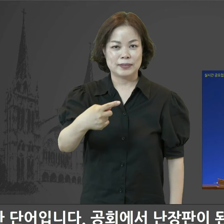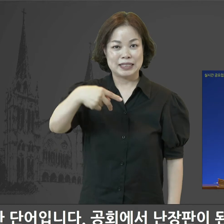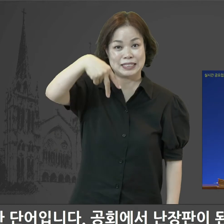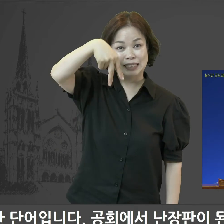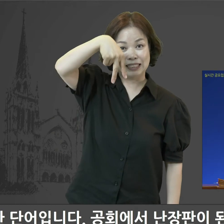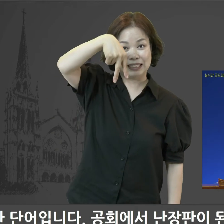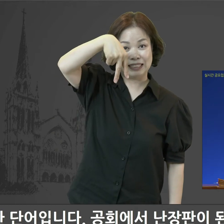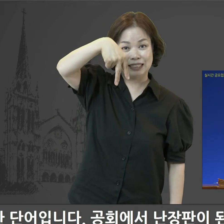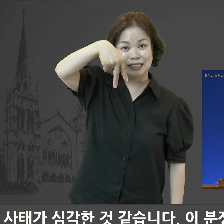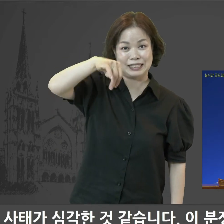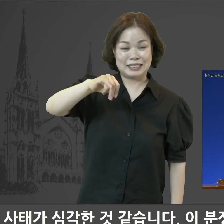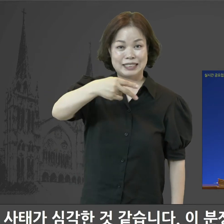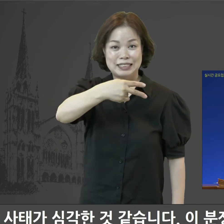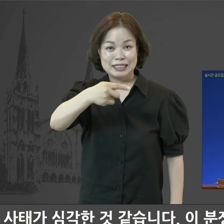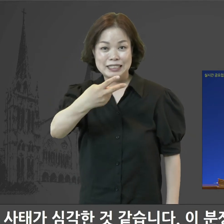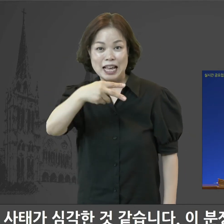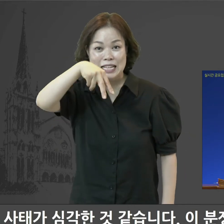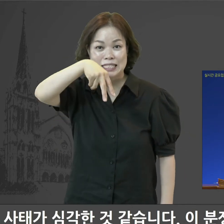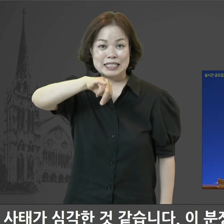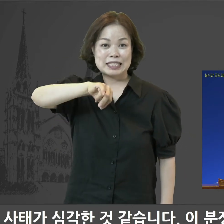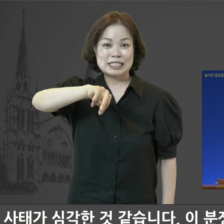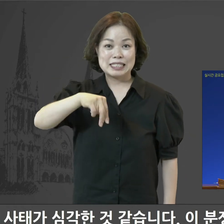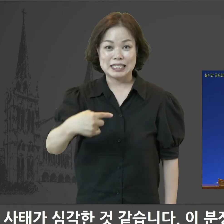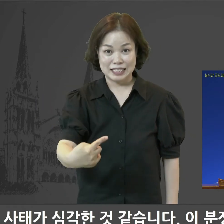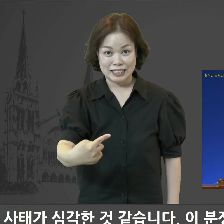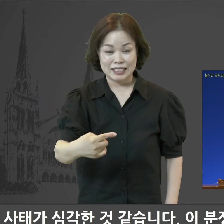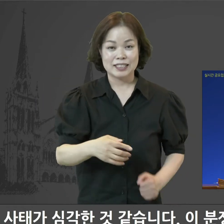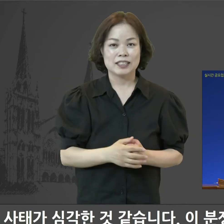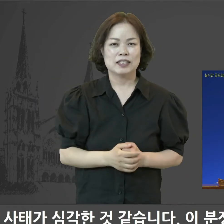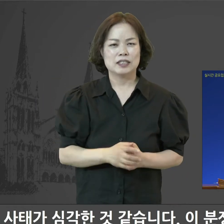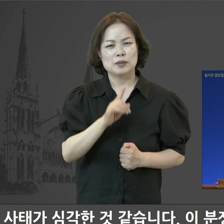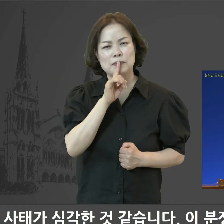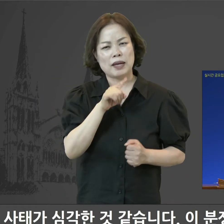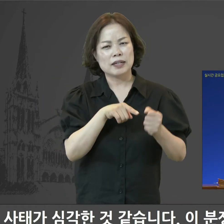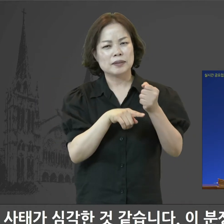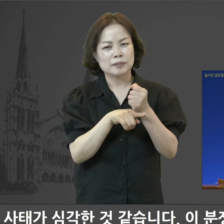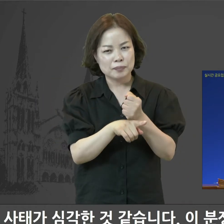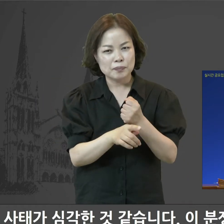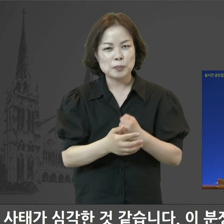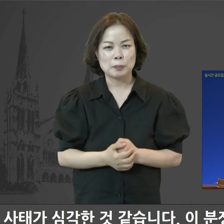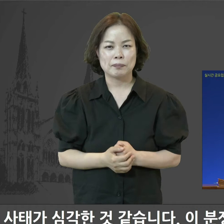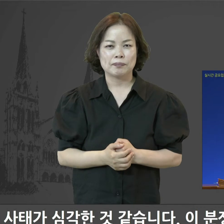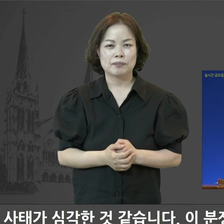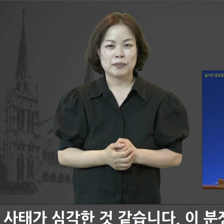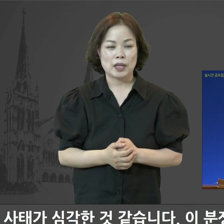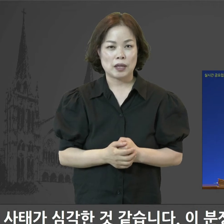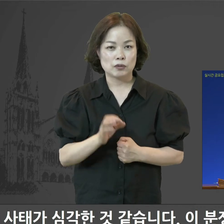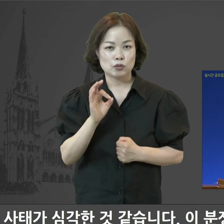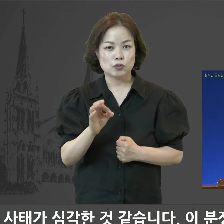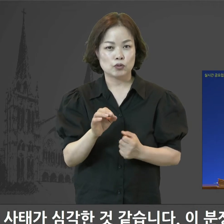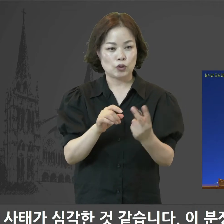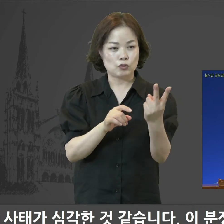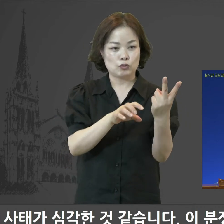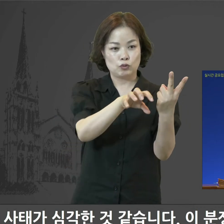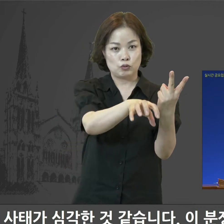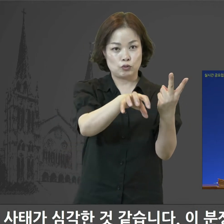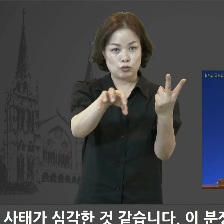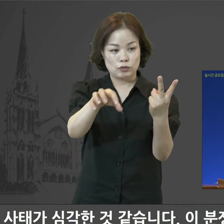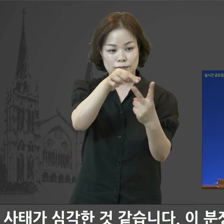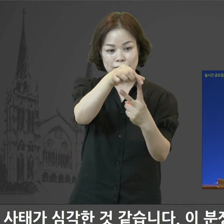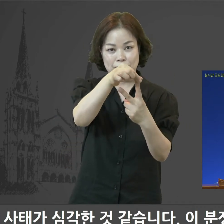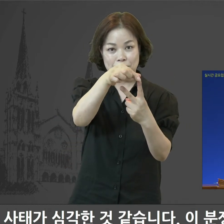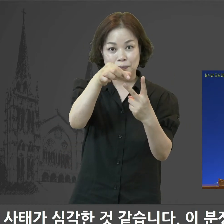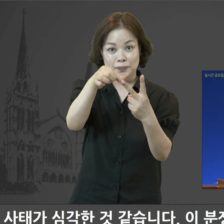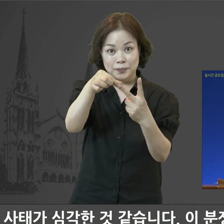스타시스라는 말이에요. 스타시스. 이 말의 의미를 살펴보려면 이제 두 군데를 좀